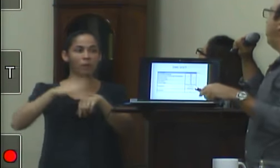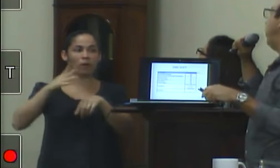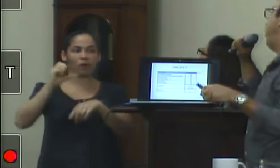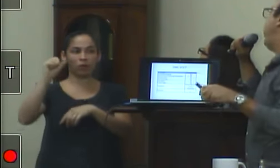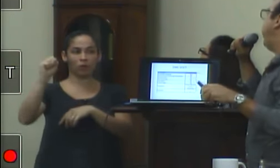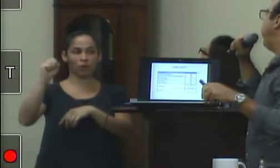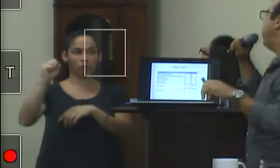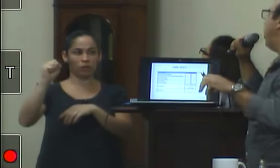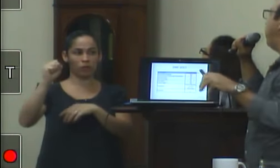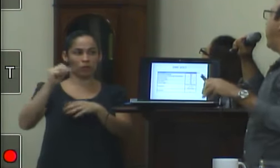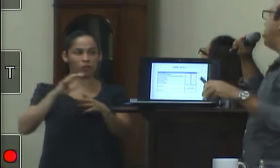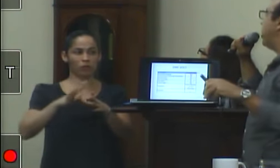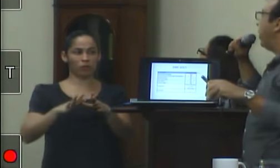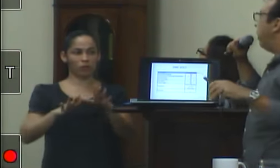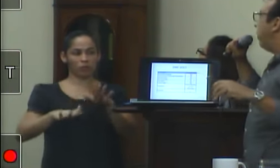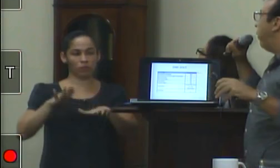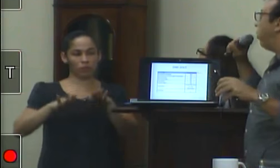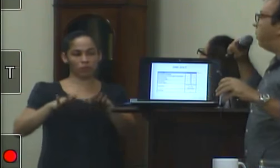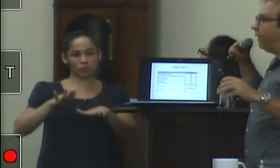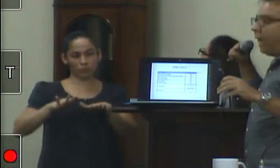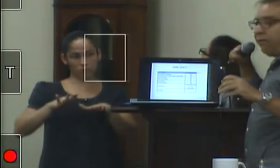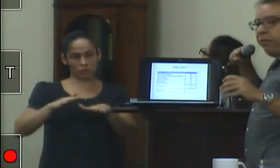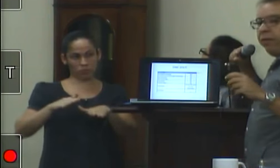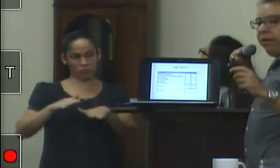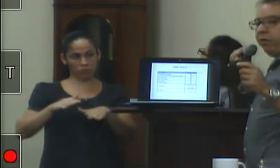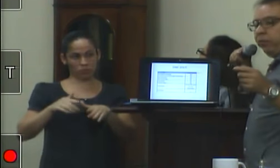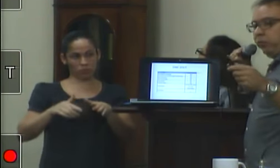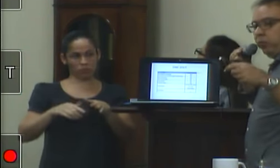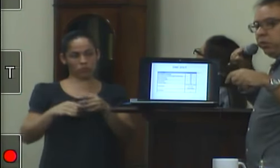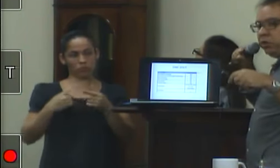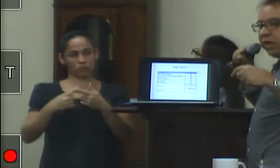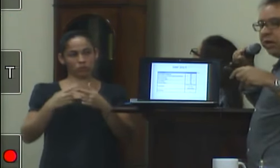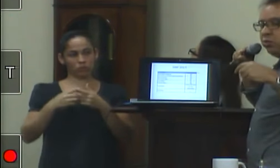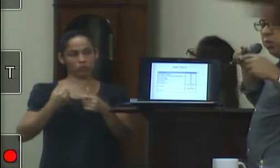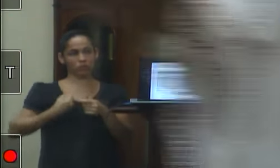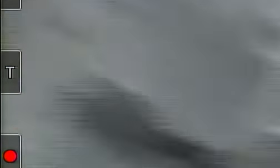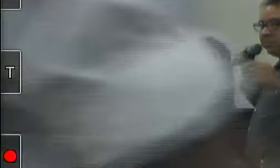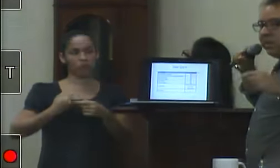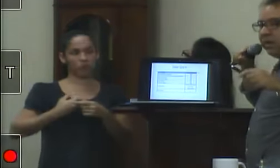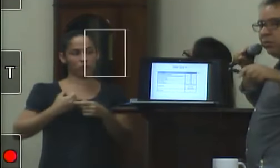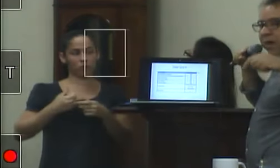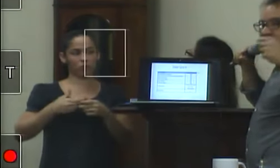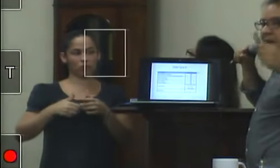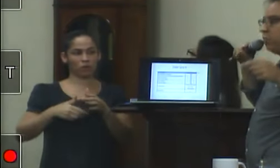8. Geralmente, o recomendável é o número de casos do ano